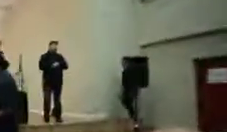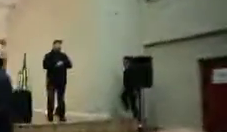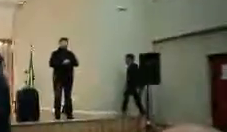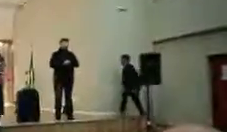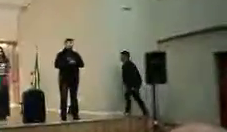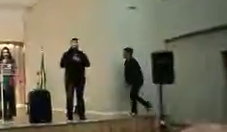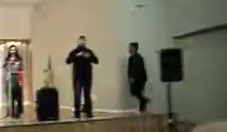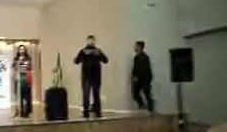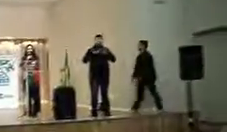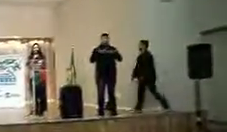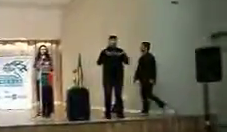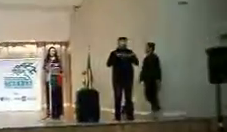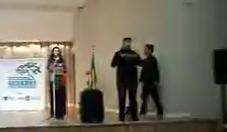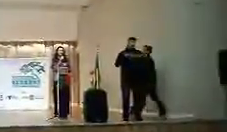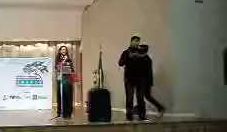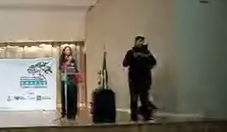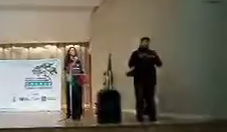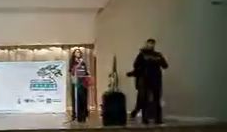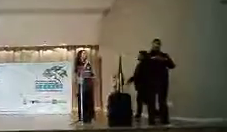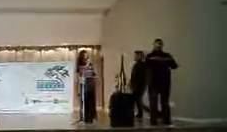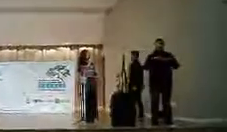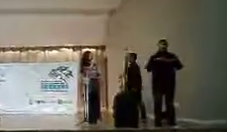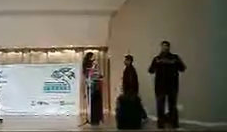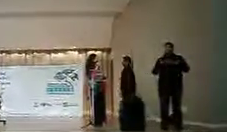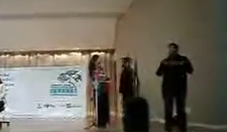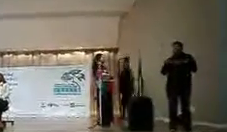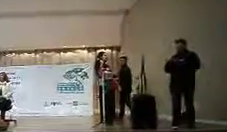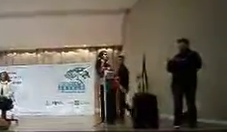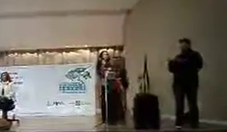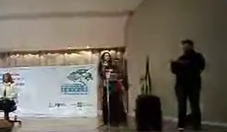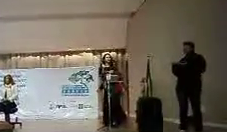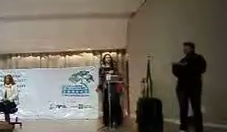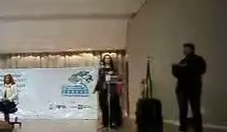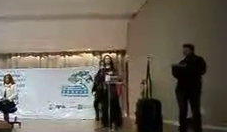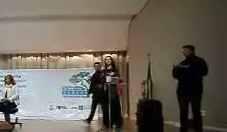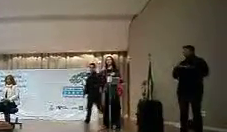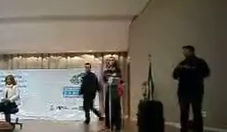Então, assim, agradecer